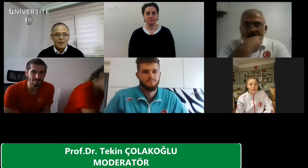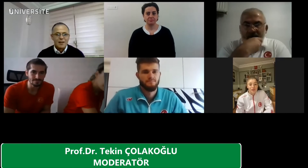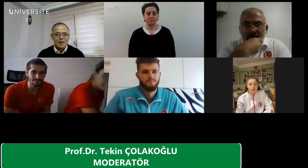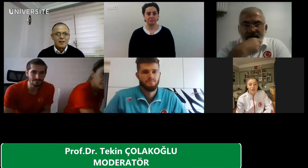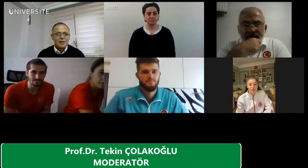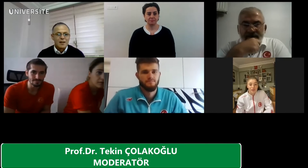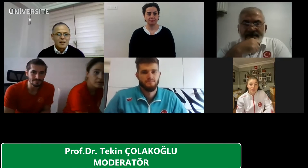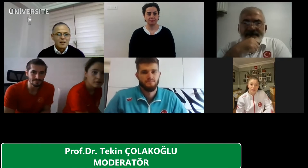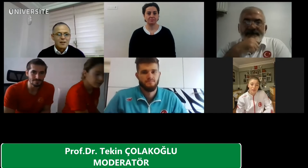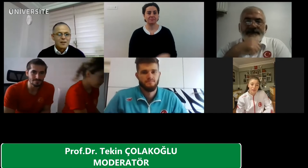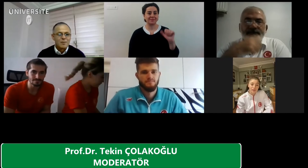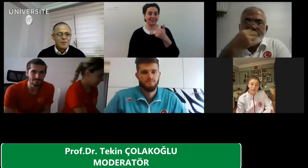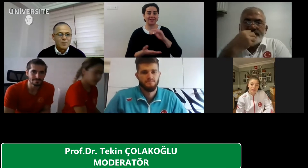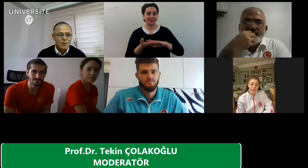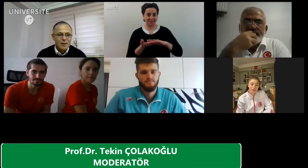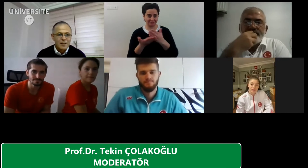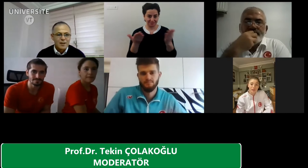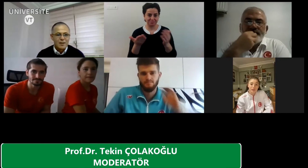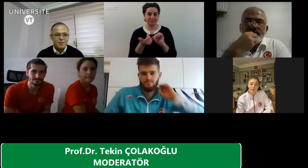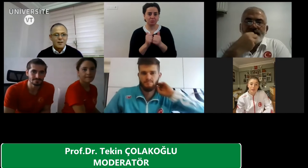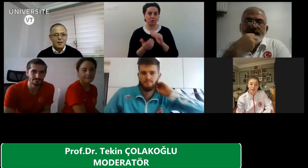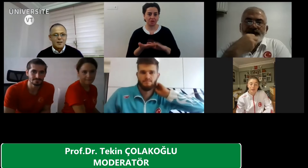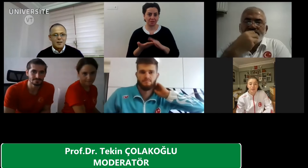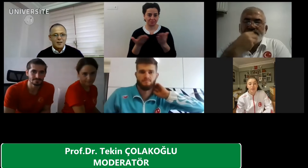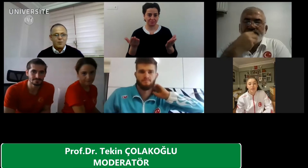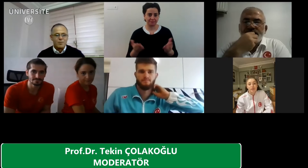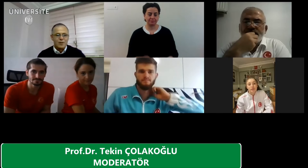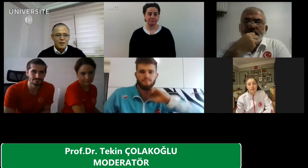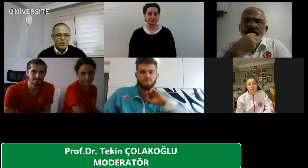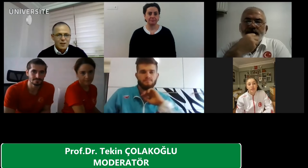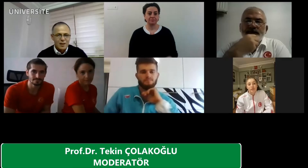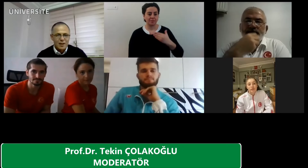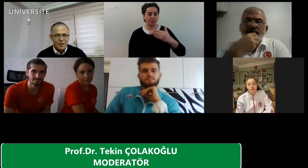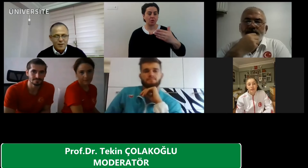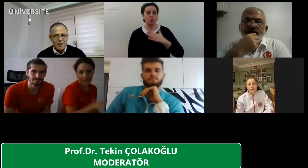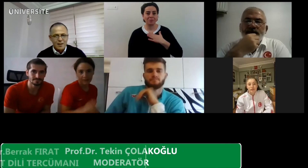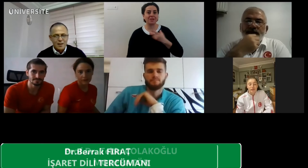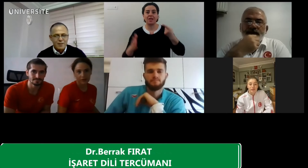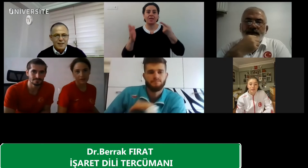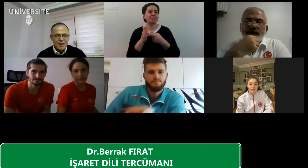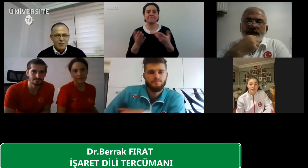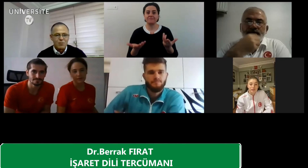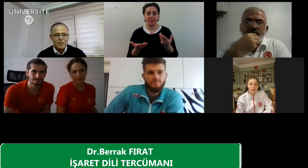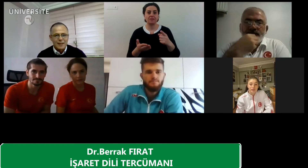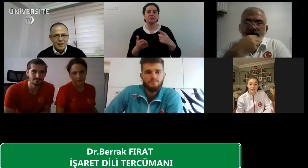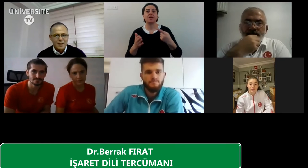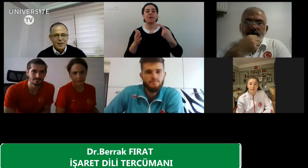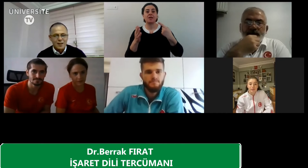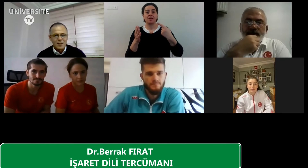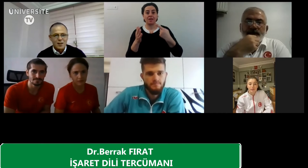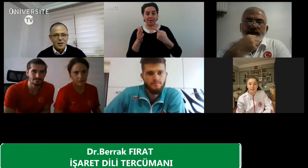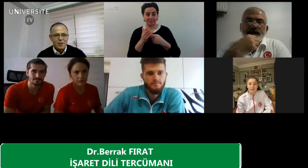Evet, değerli arkadaşlarımız, sporcu arkadaşlarımız, önümüzdeki süreçte hedefleriniz nedir ve sizden sonra